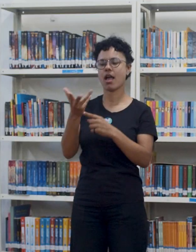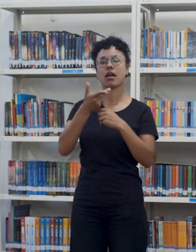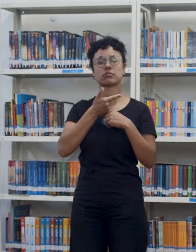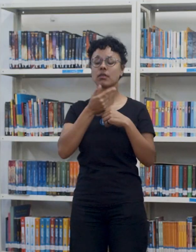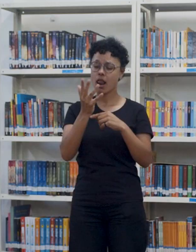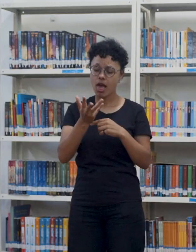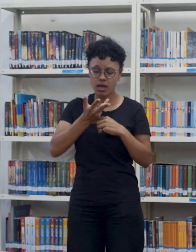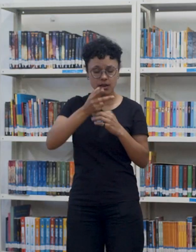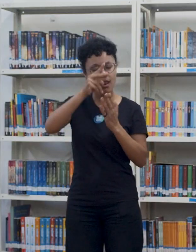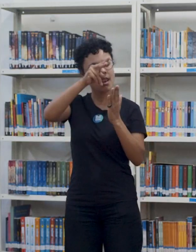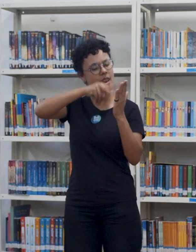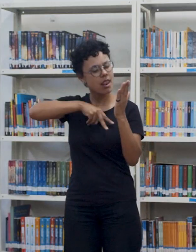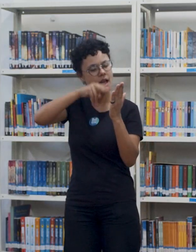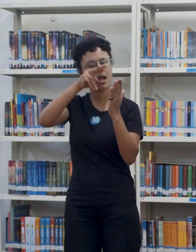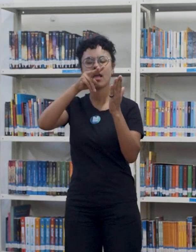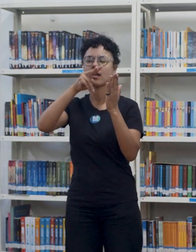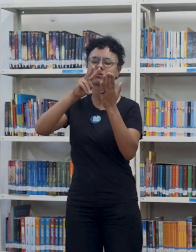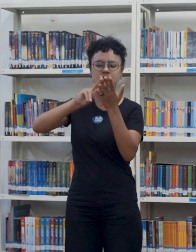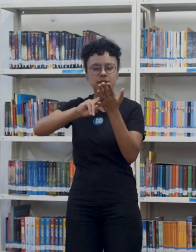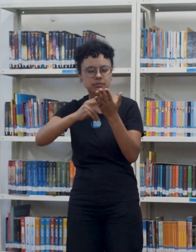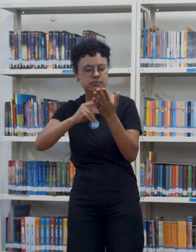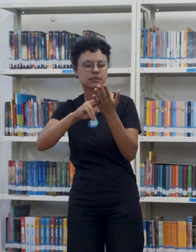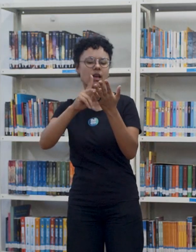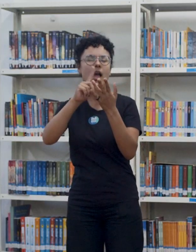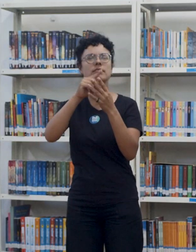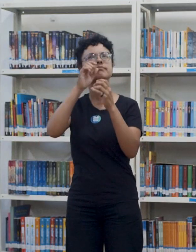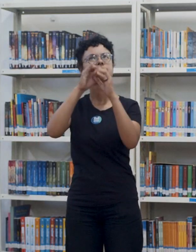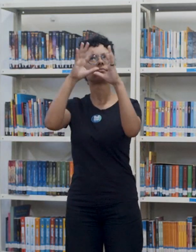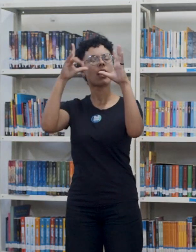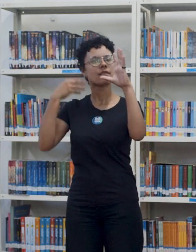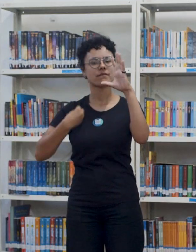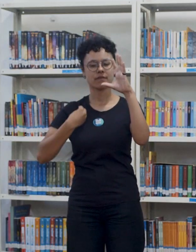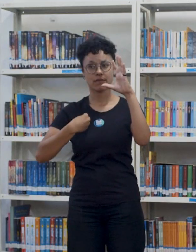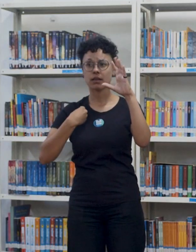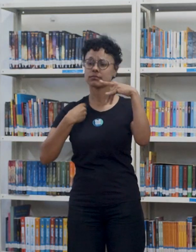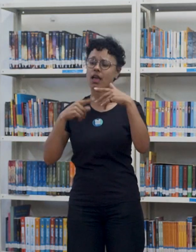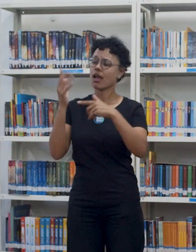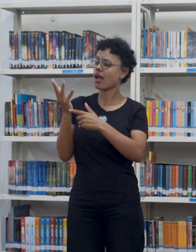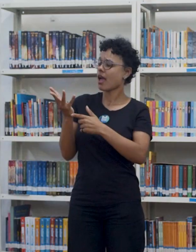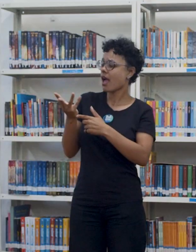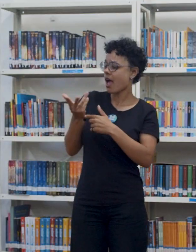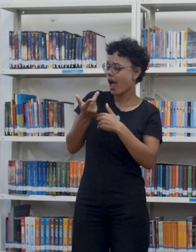um livro, interpretar e vivenciar. Arte em